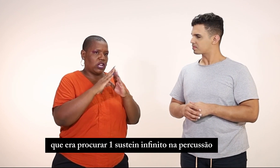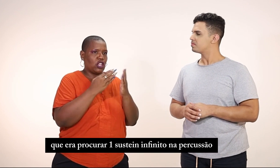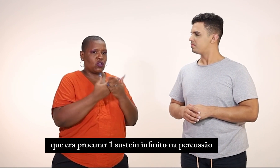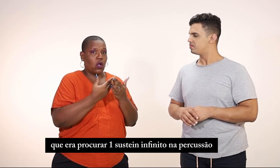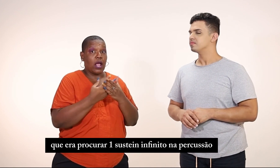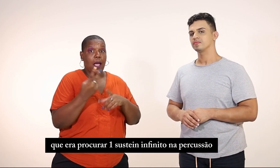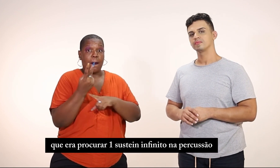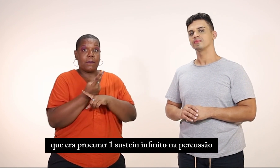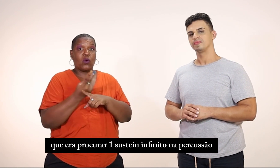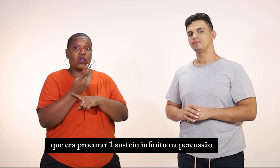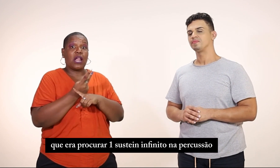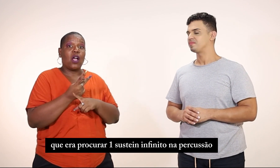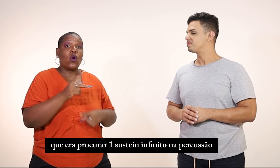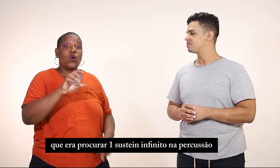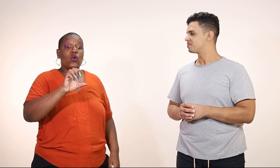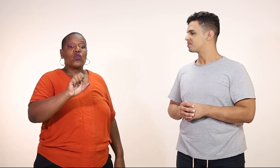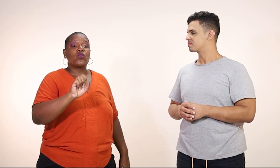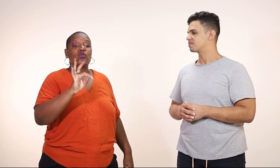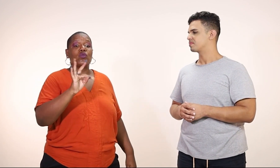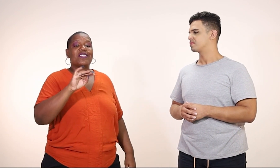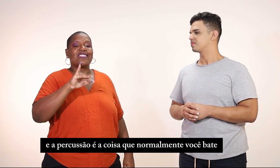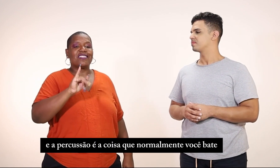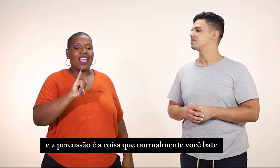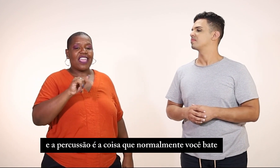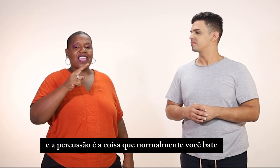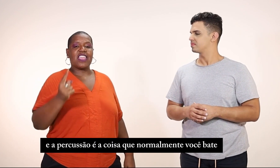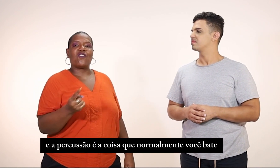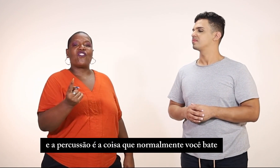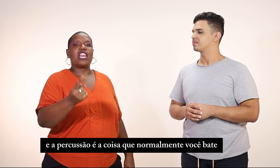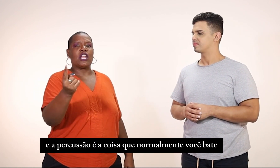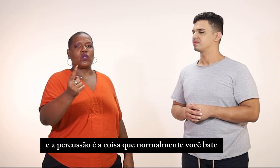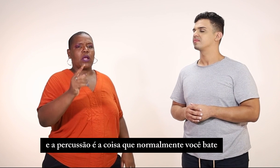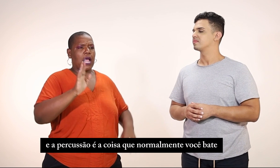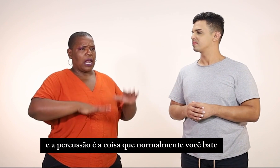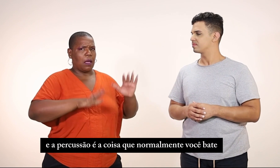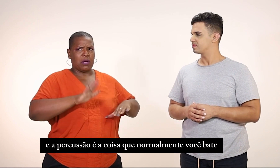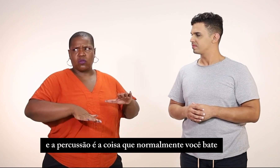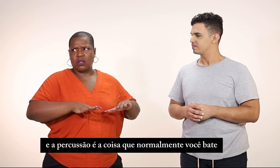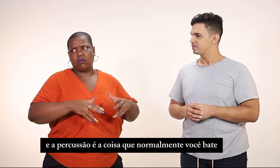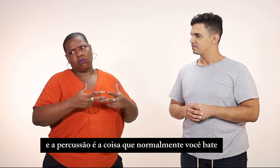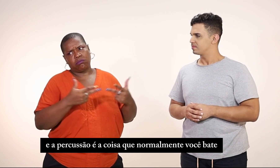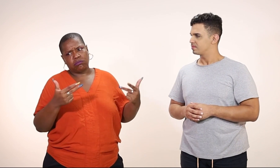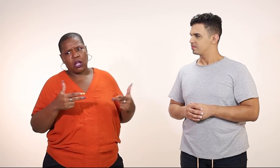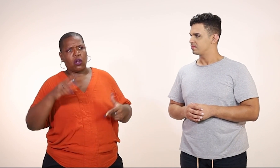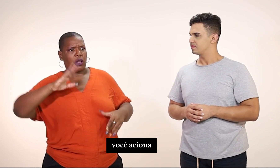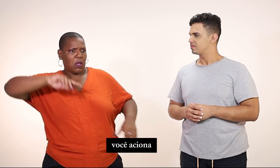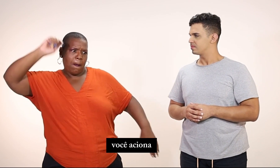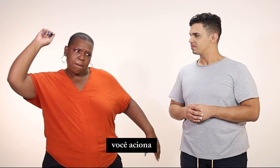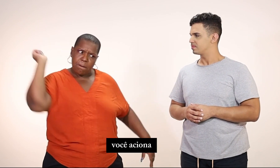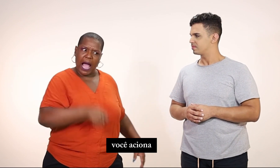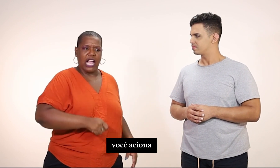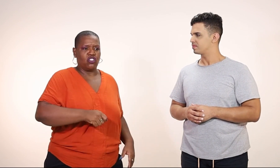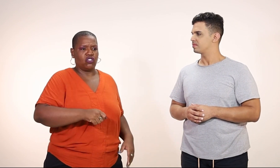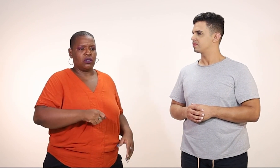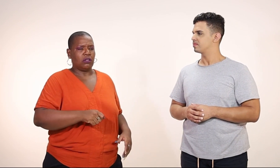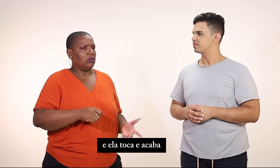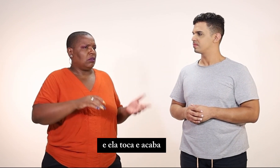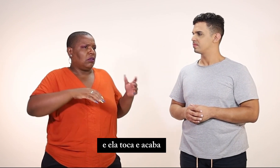sustain infinito na percussão. E a percussão é a coisa que normalmente você bate, você aciona, e ela